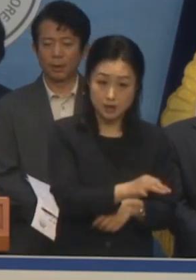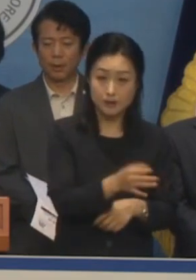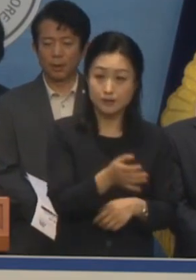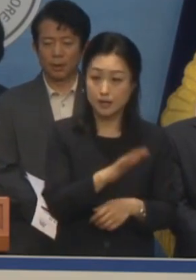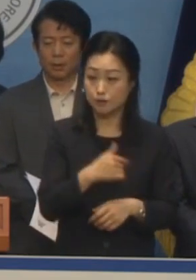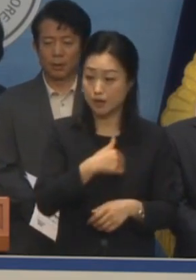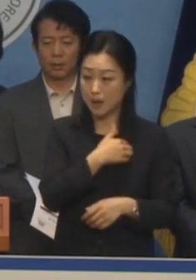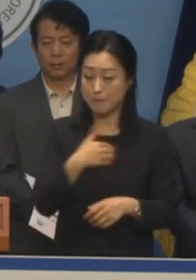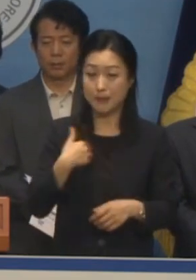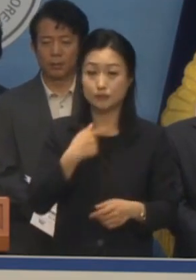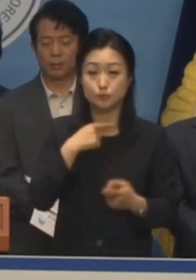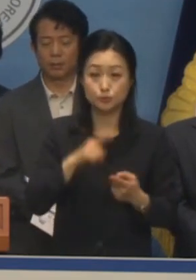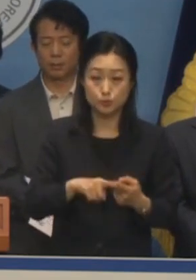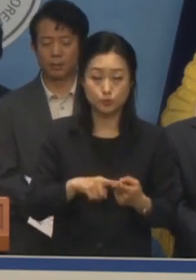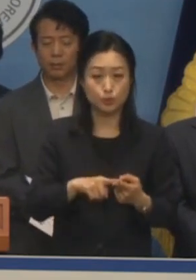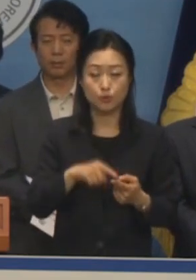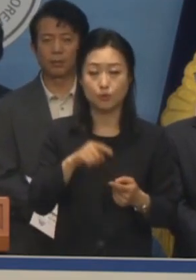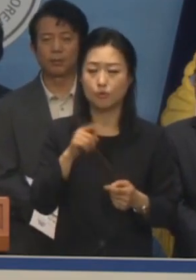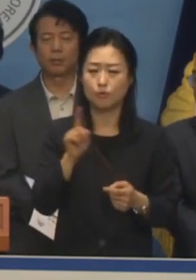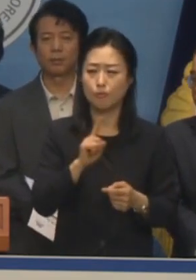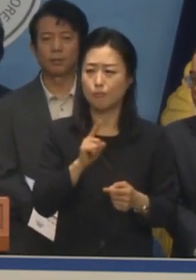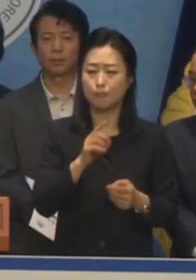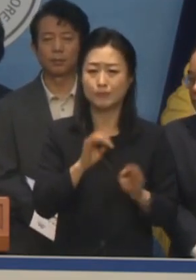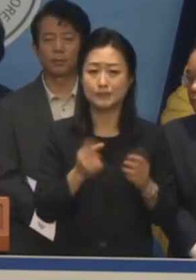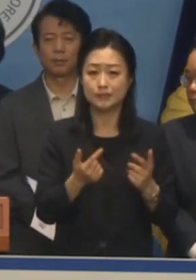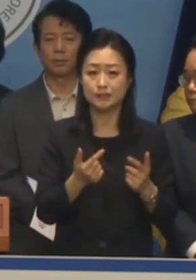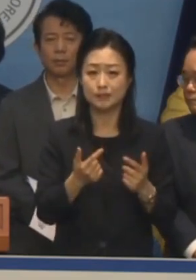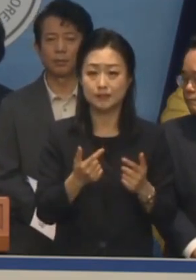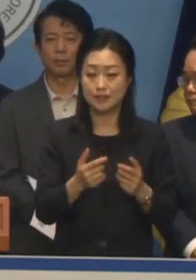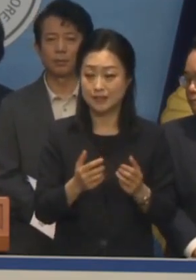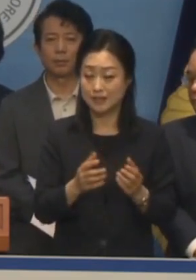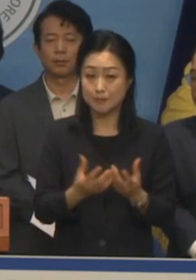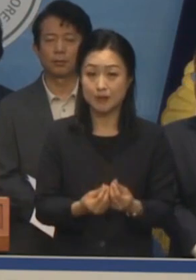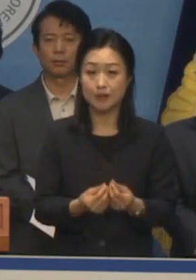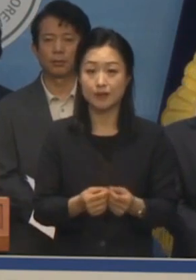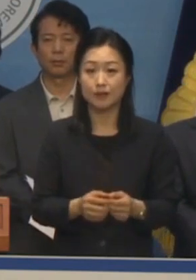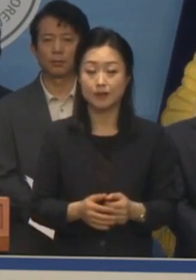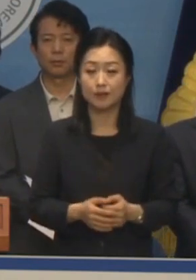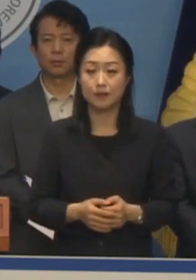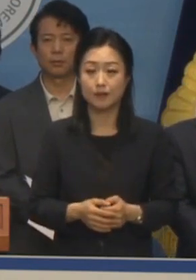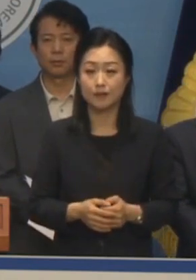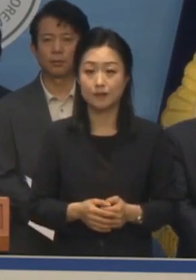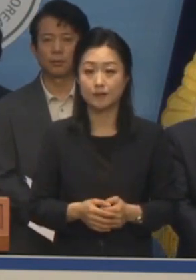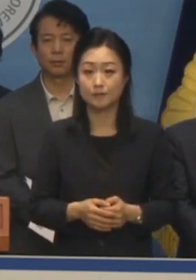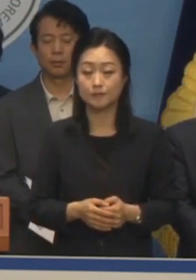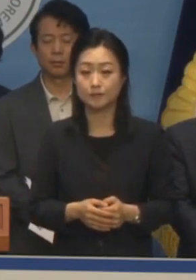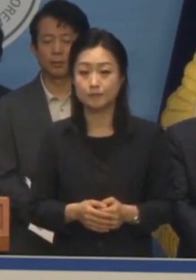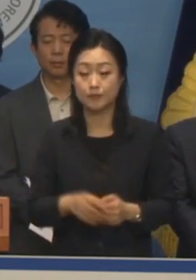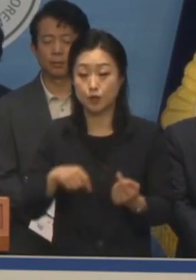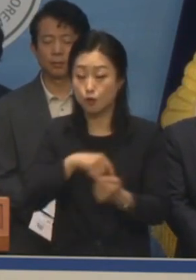만족도는 형편없습니다. 바쁜 시간, 기상 악화 등으로 인한 영업구역 축소,